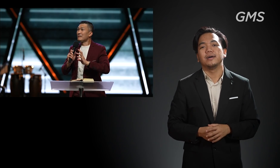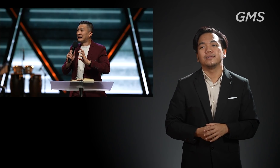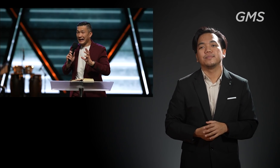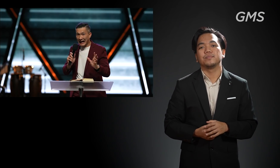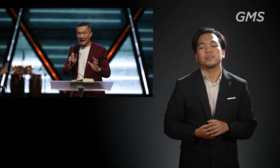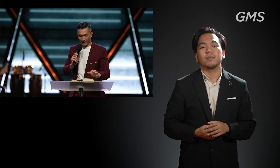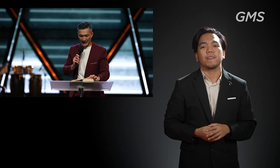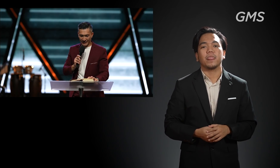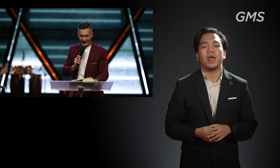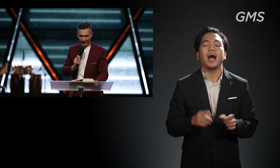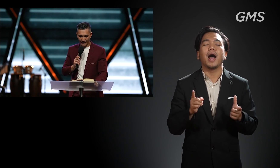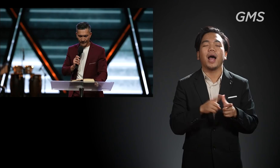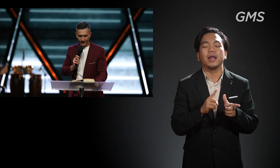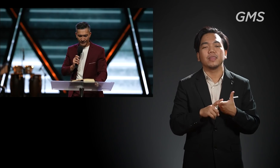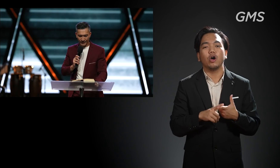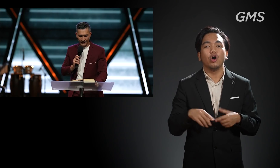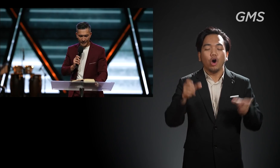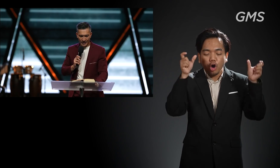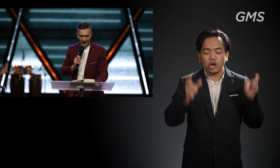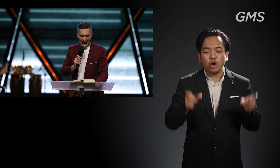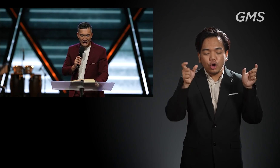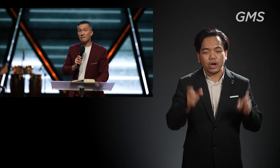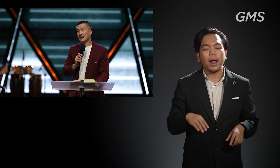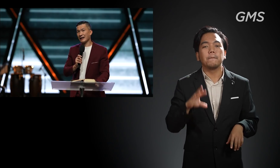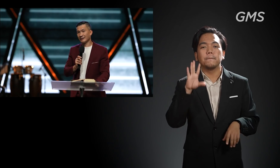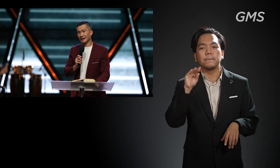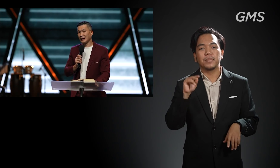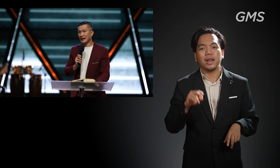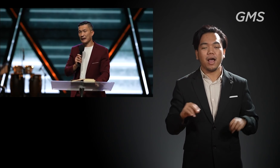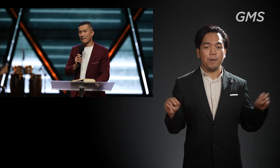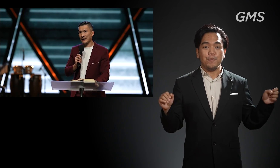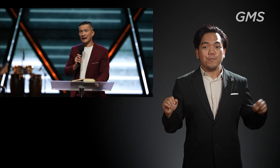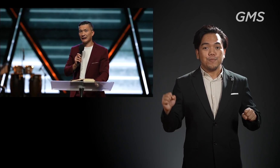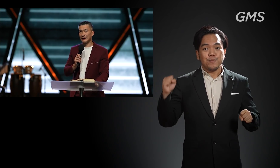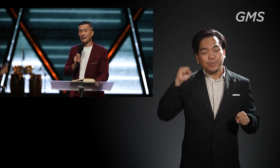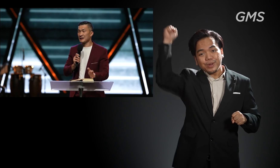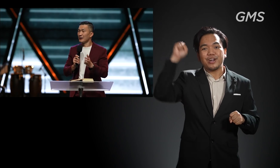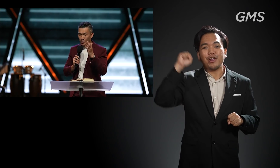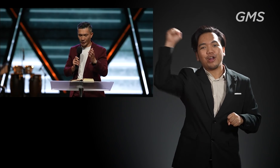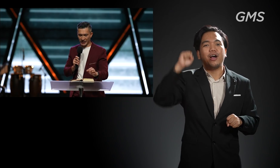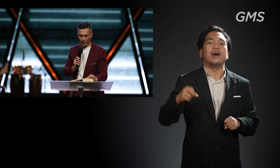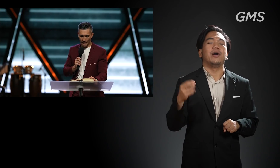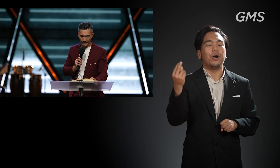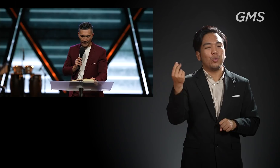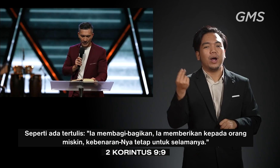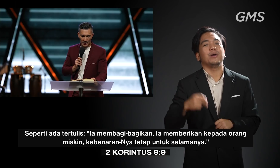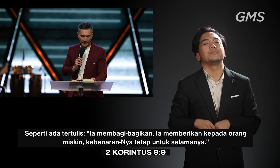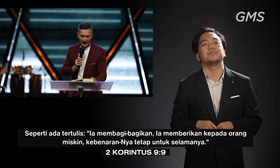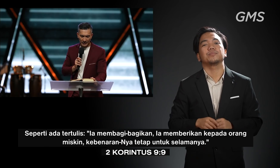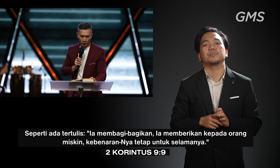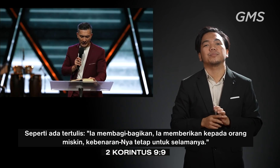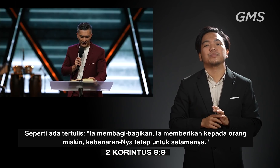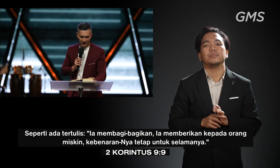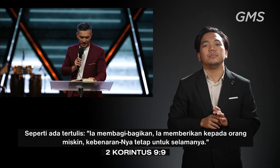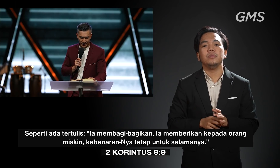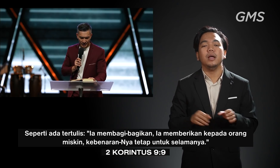Atau kemerdekaan finansil. Ayat 9 kita lihat bagaimana kita bisa menuju ke situ. Seperti